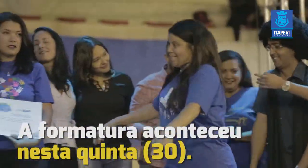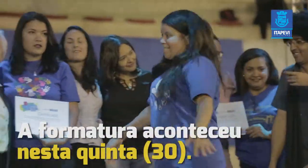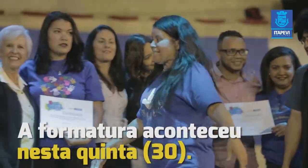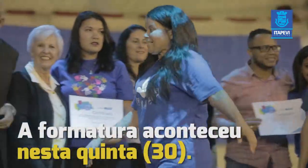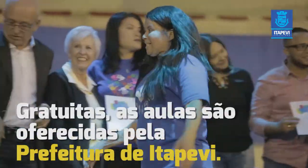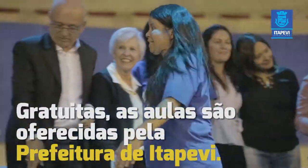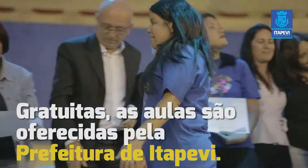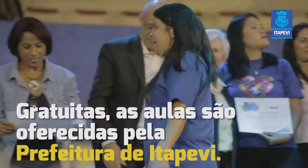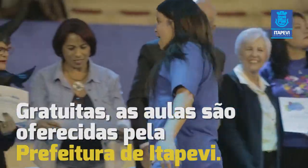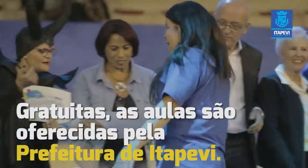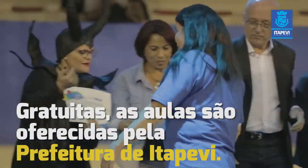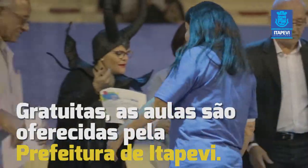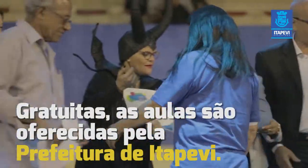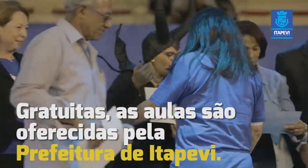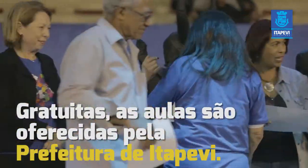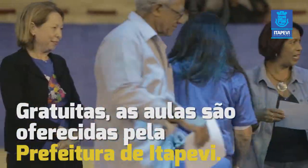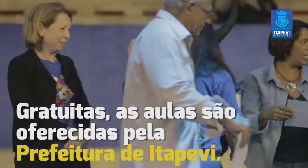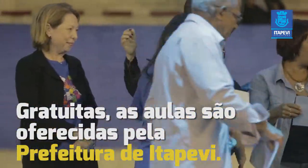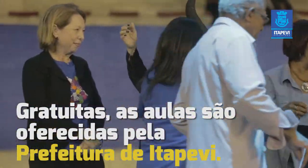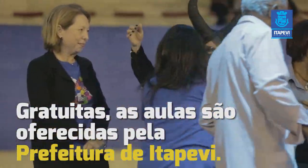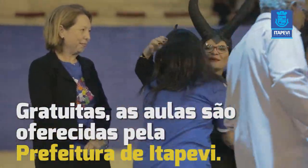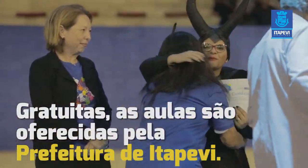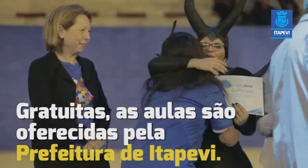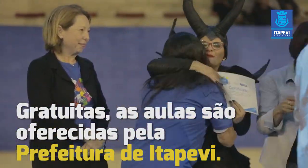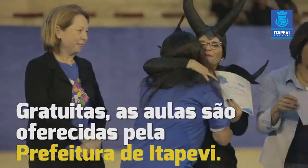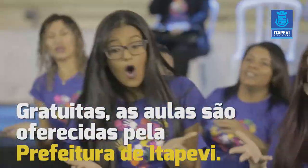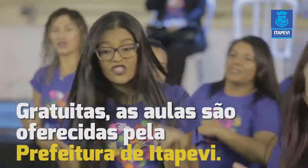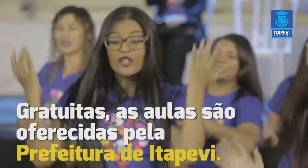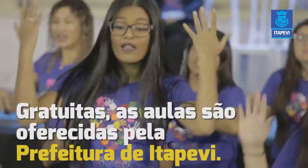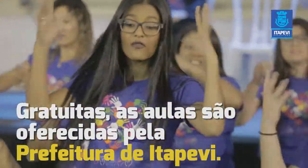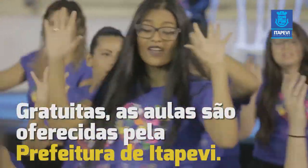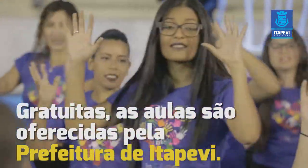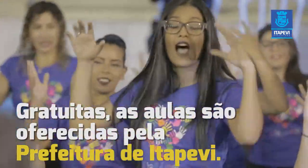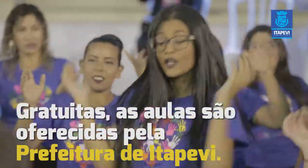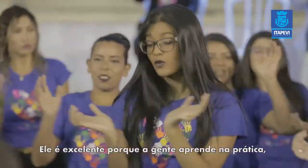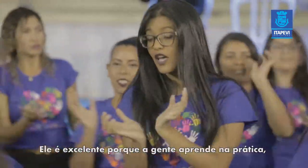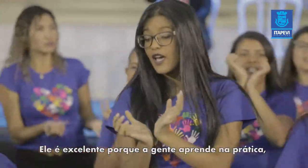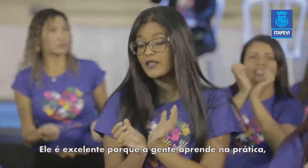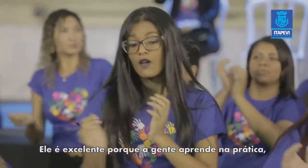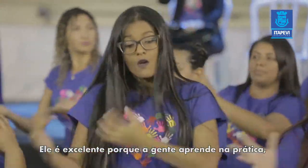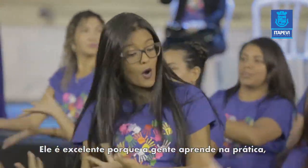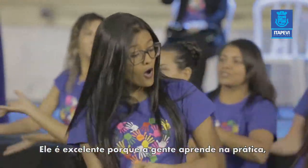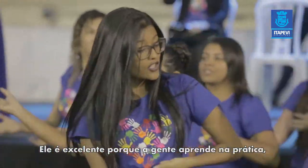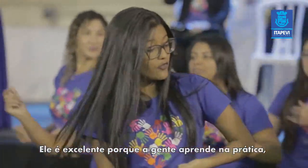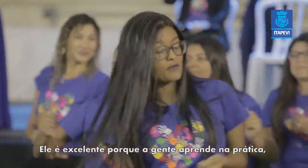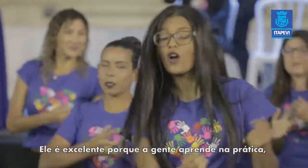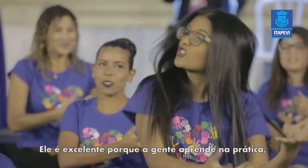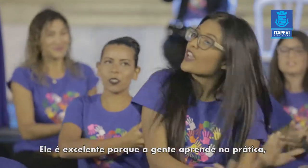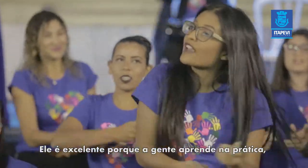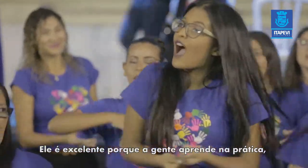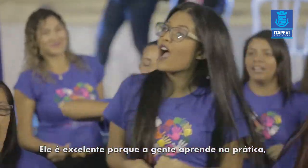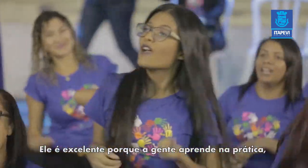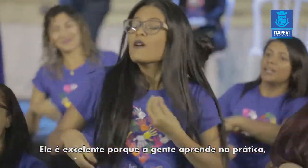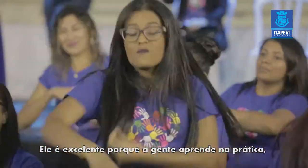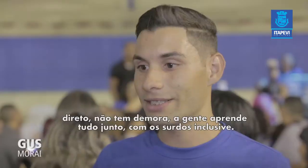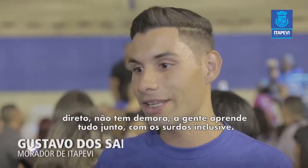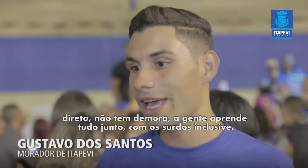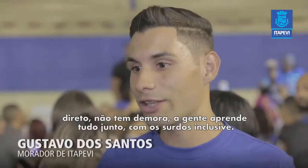quinta. Gratuitas, as aulas são oferecidas pela Prefeitura de Itapevi. Olha, é excelente porque a gente aprende na prática, direto.